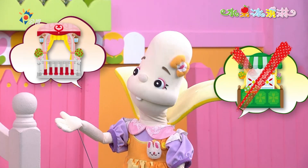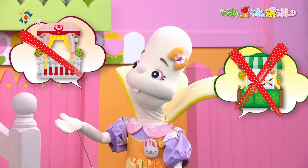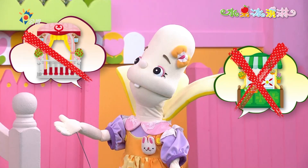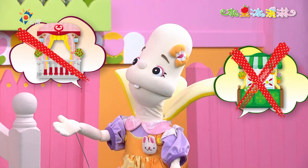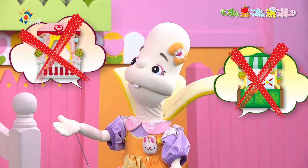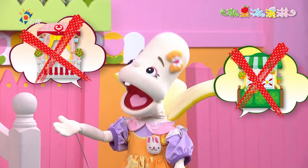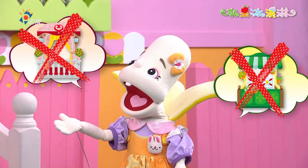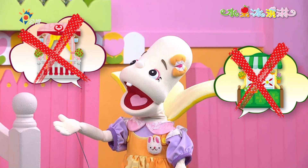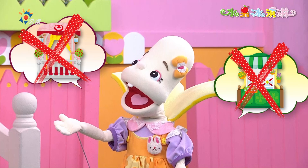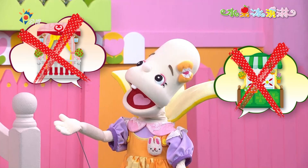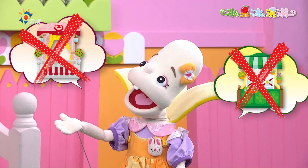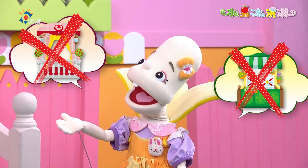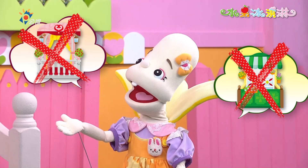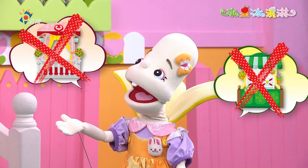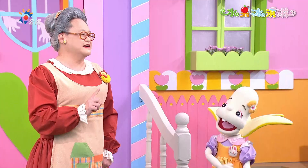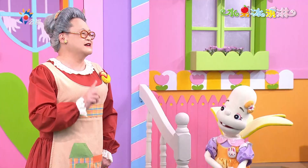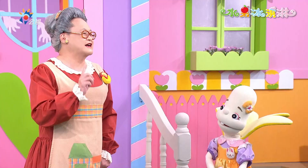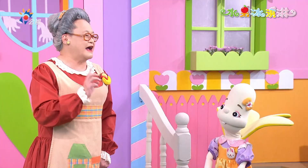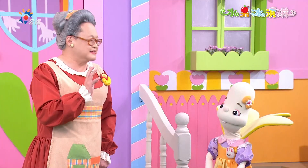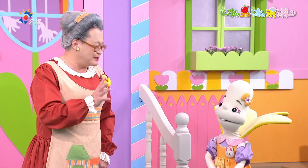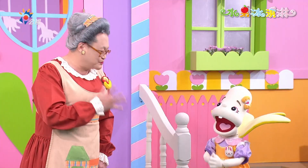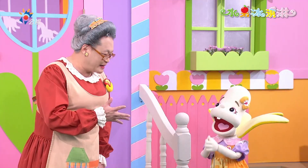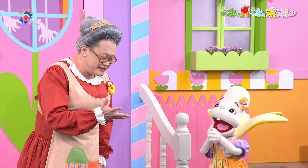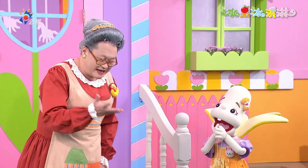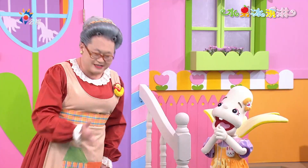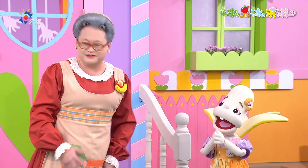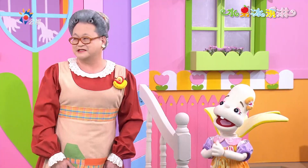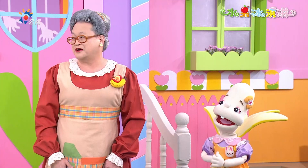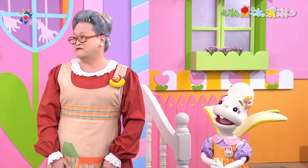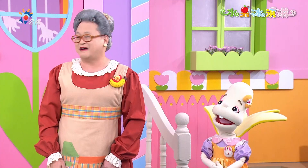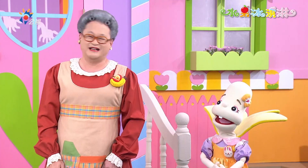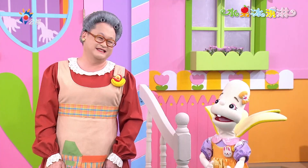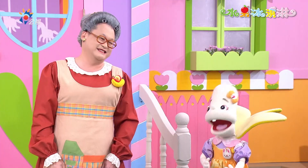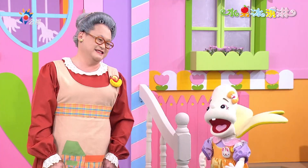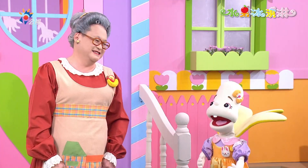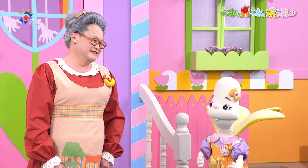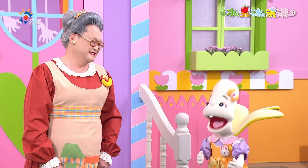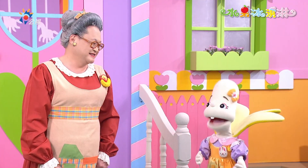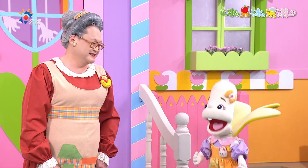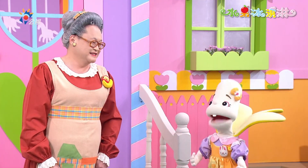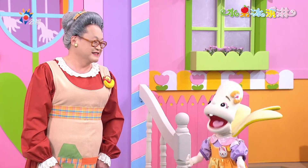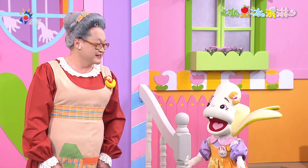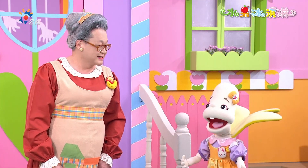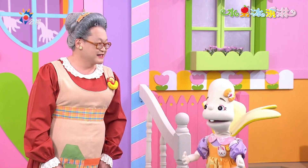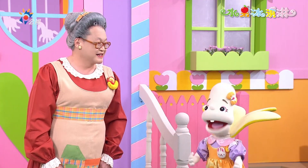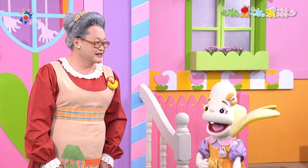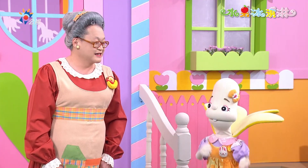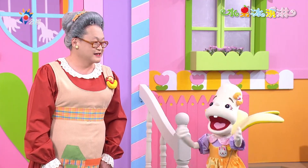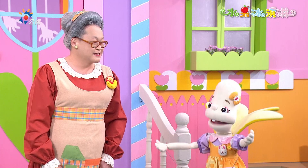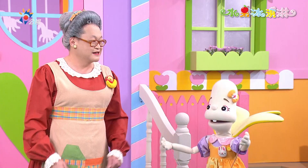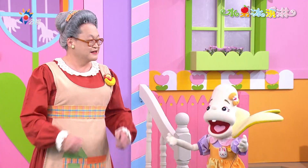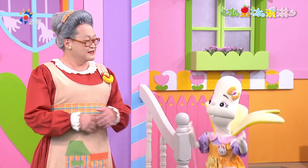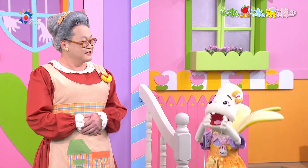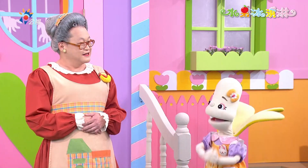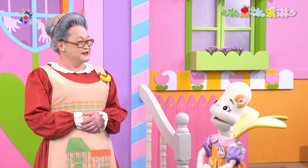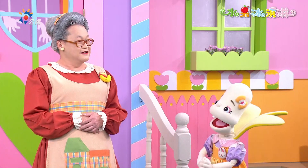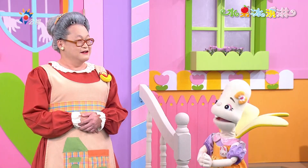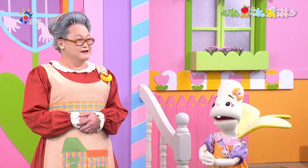不是。哎呀，等改造出来你看就知道了吗？ 好。那奶奶，我以后可以带玩具到阳台玩